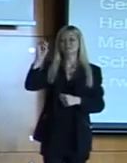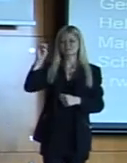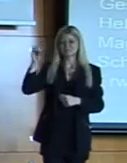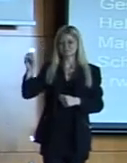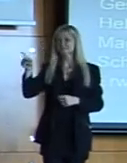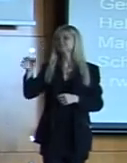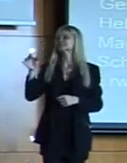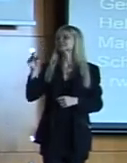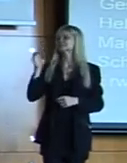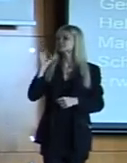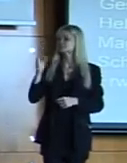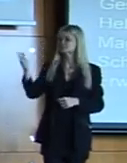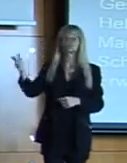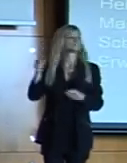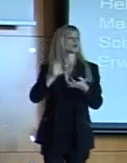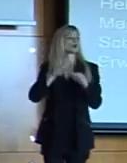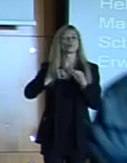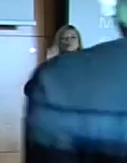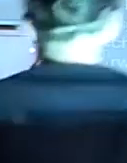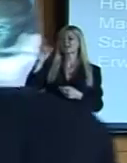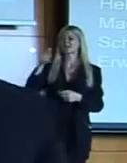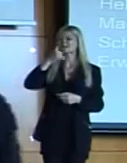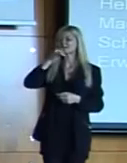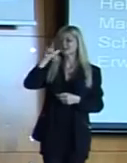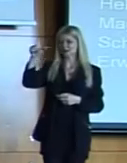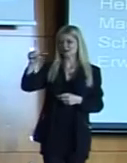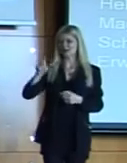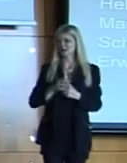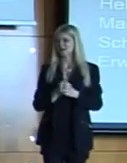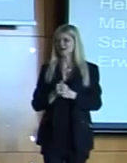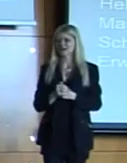bitten, und Bernadette Trinkel.